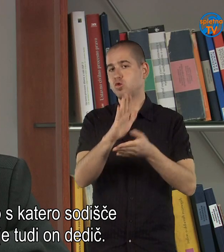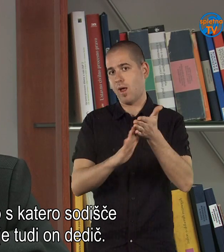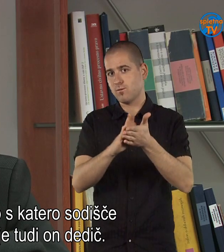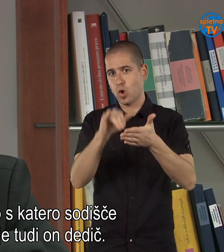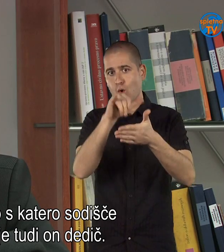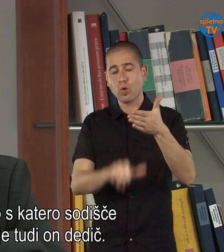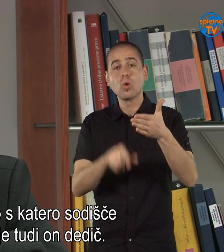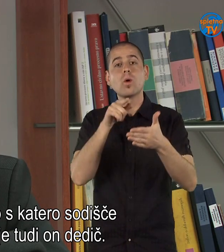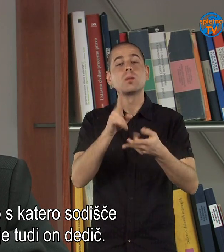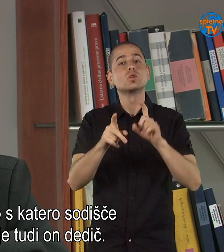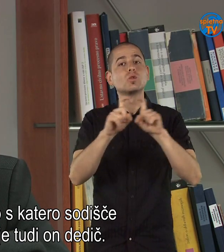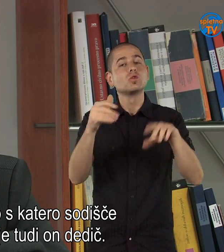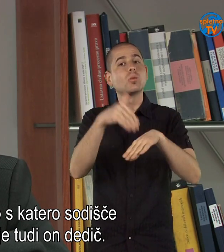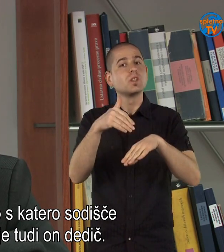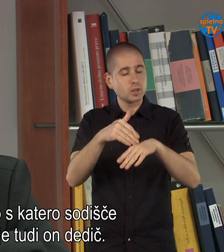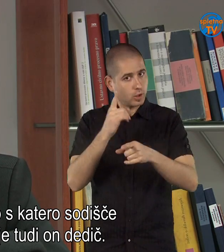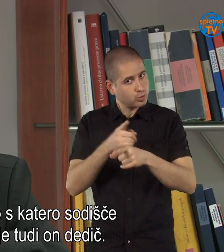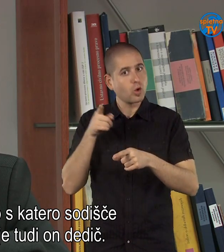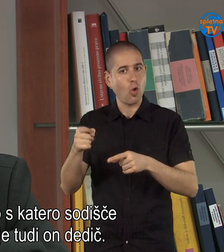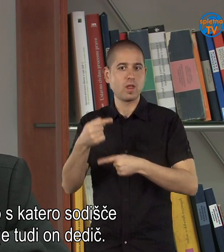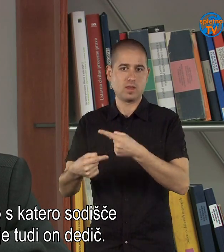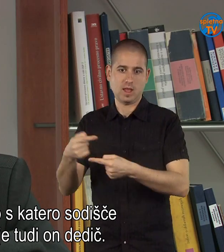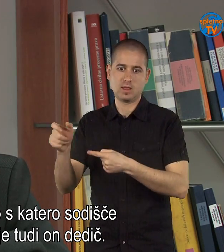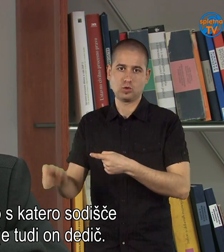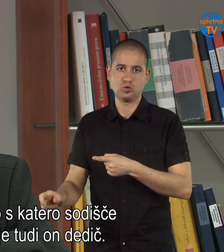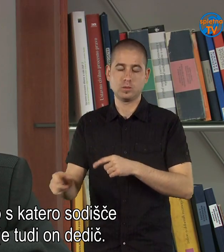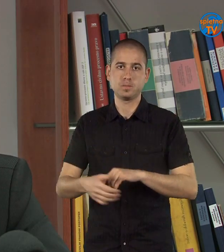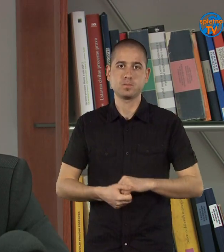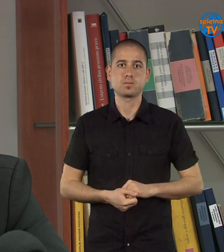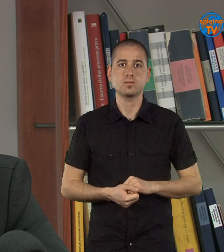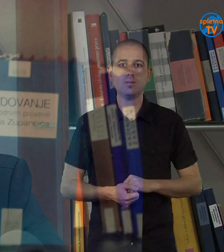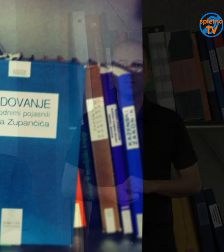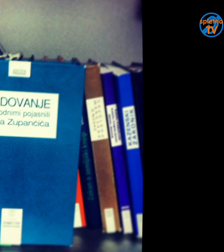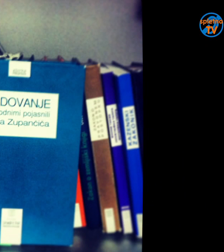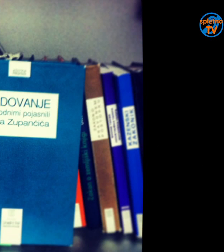sodišču vlogo, v katerem sodišče obvesti, da je tudi on dedič.